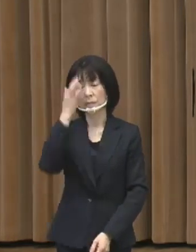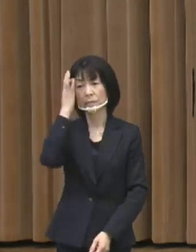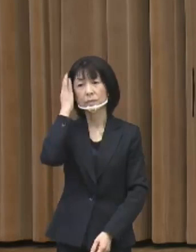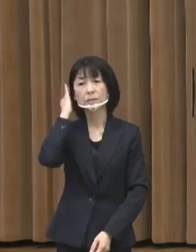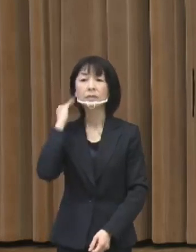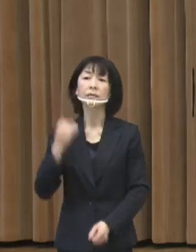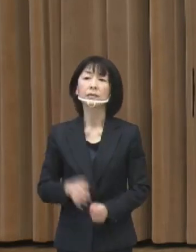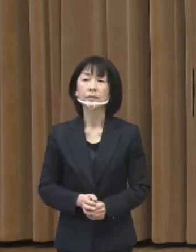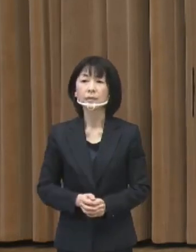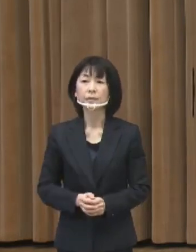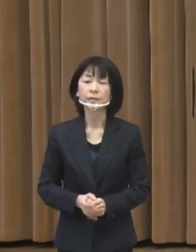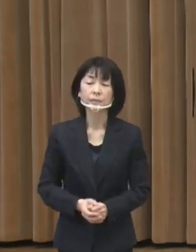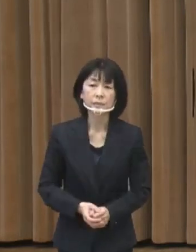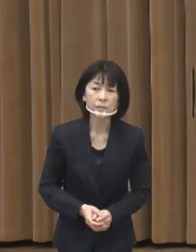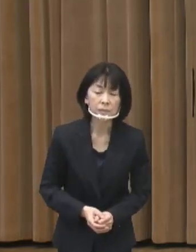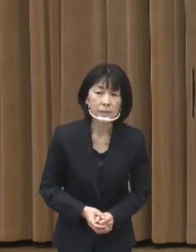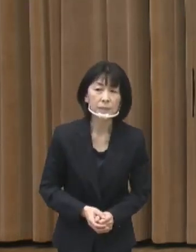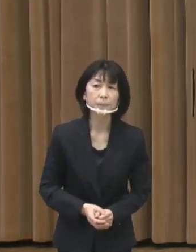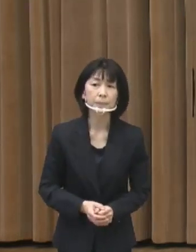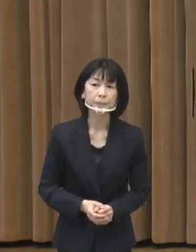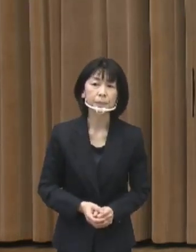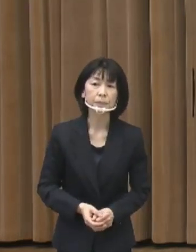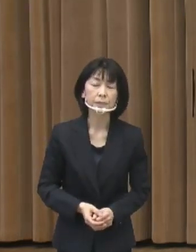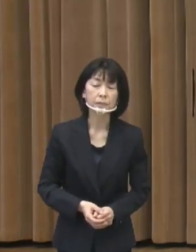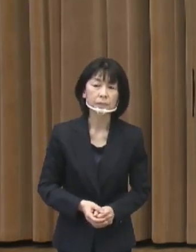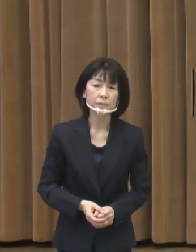か。東京新聞の飯田です。 はい、